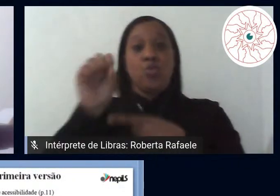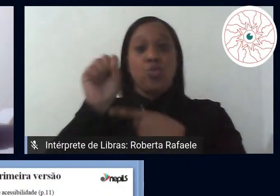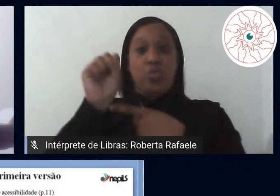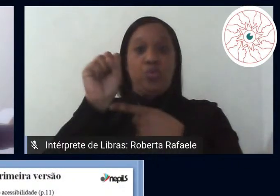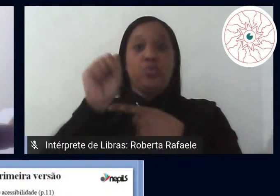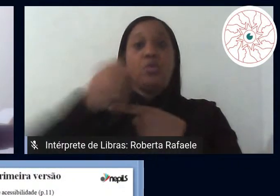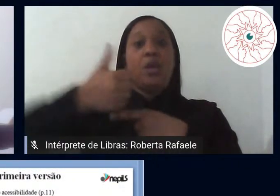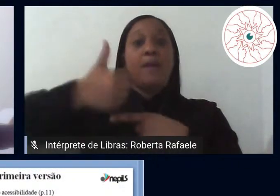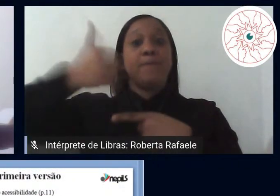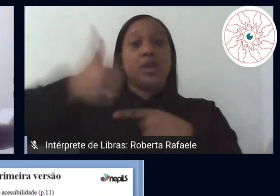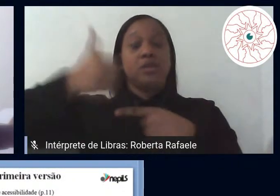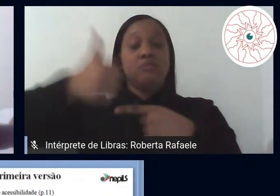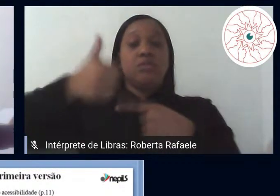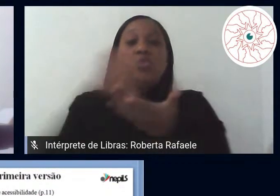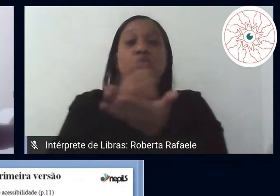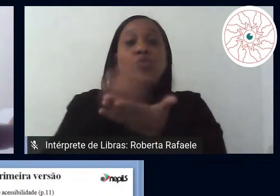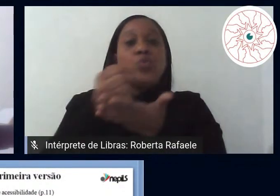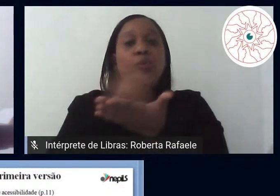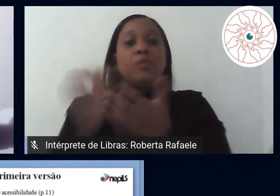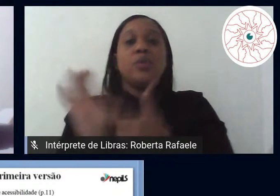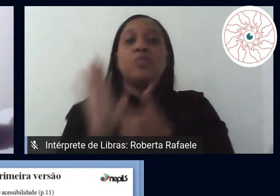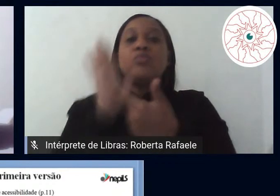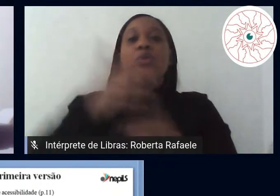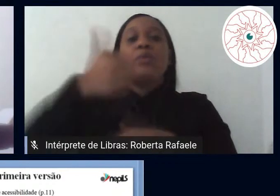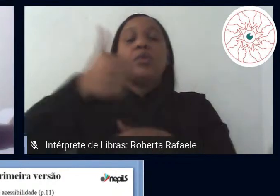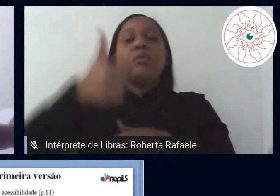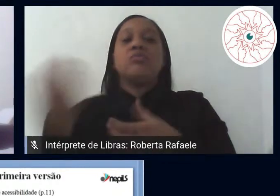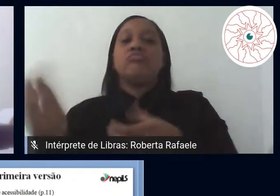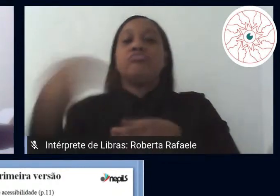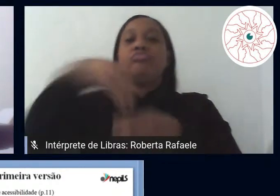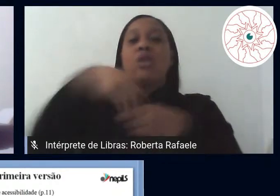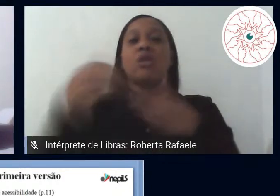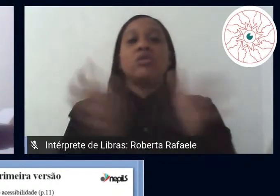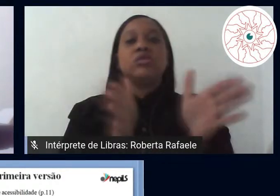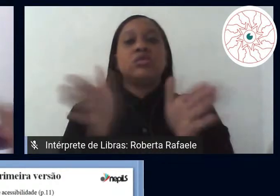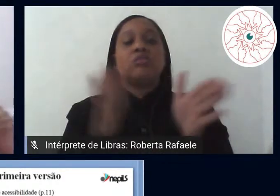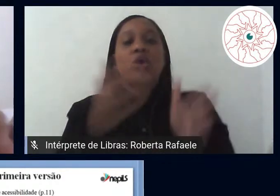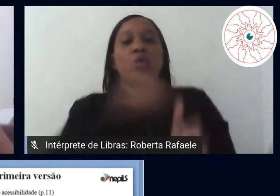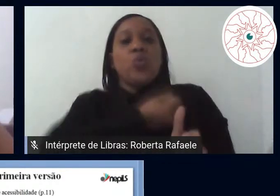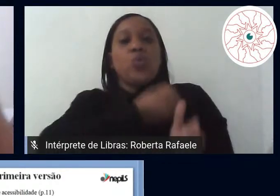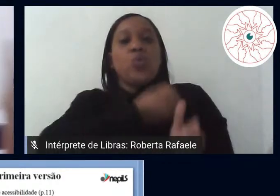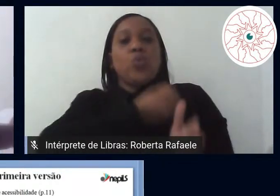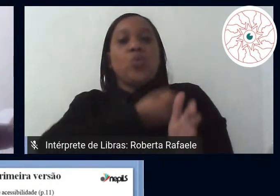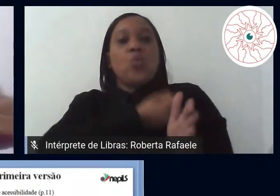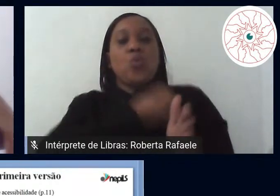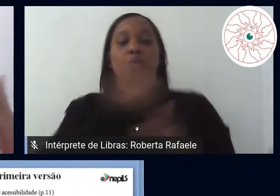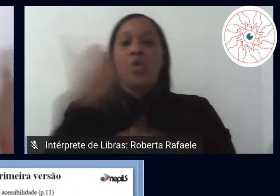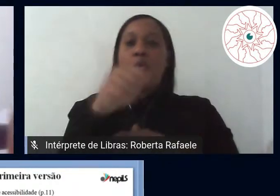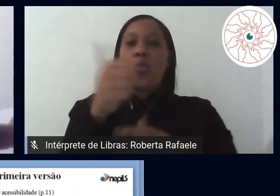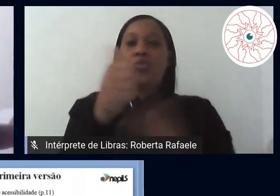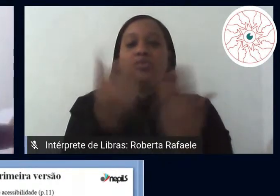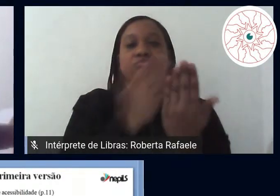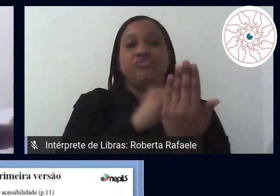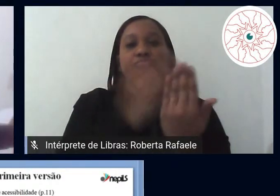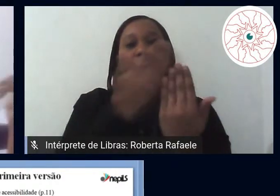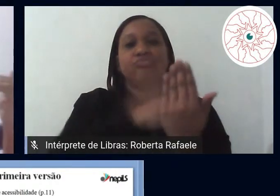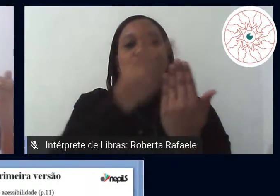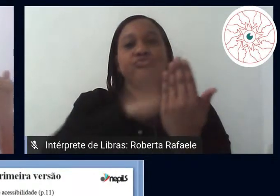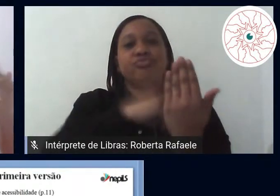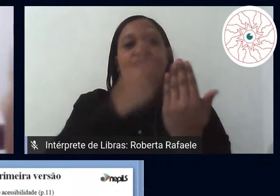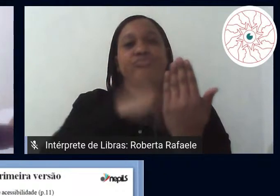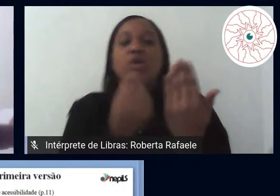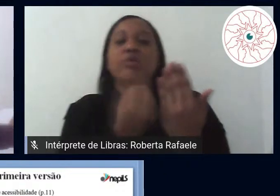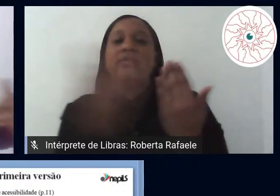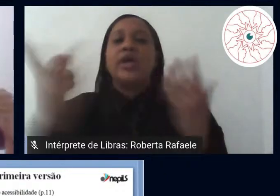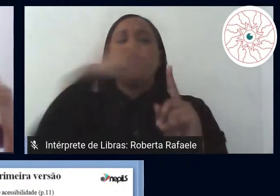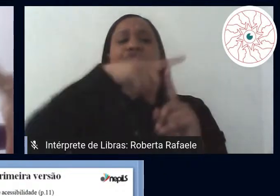A primeira, ela entra apenas como um exemplo de acensibilidade. Na página 11 nós temos eh ele vai citando diferentes tipos de